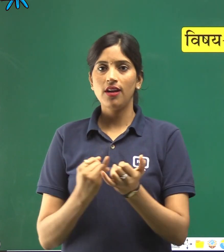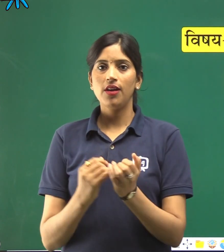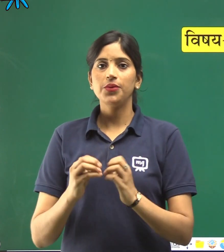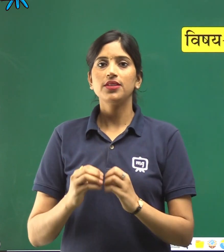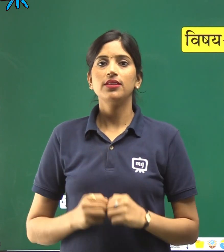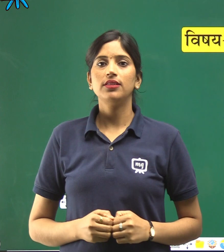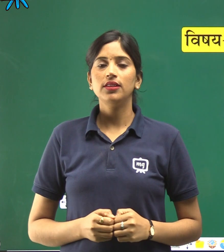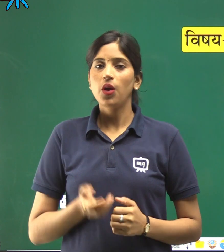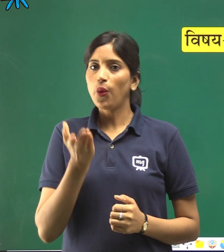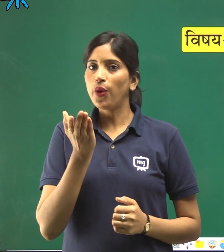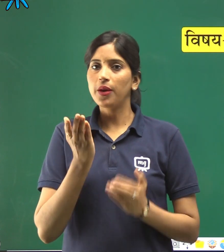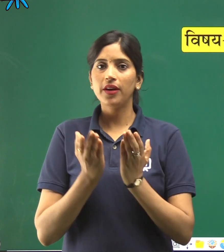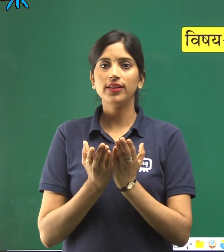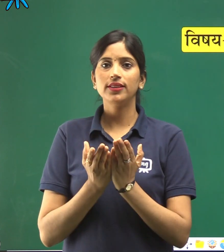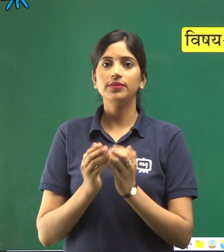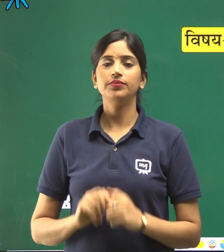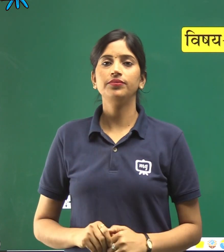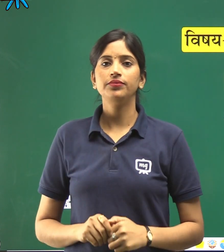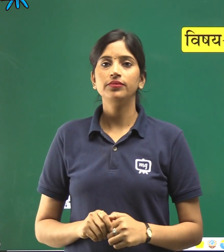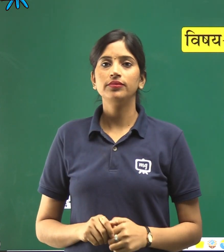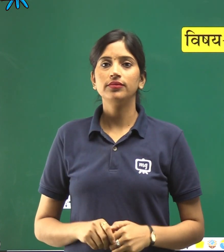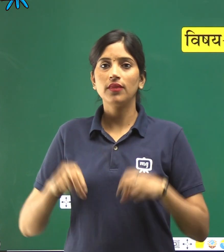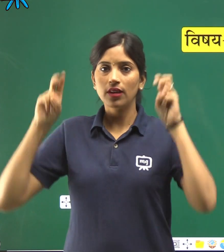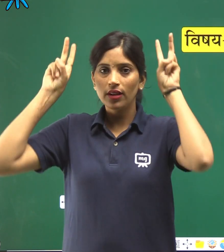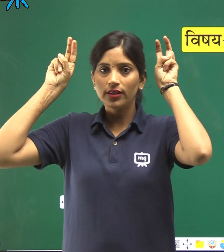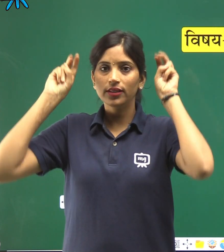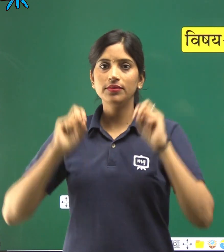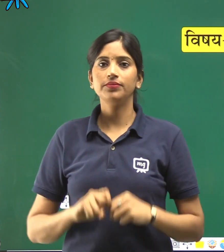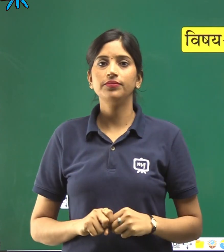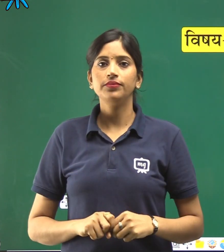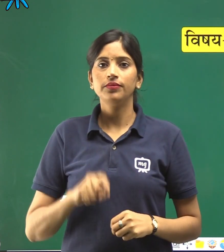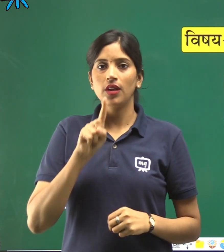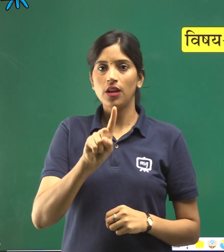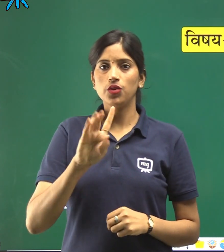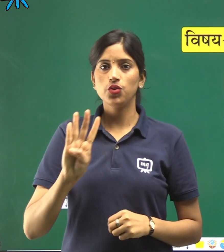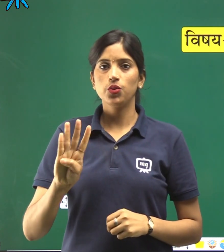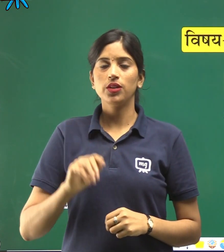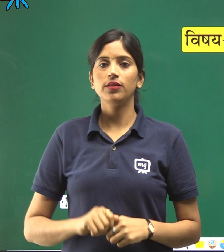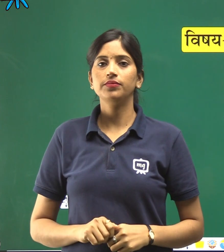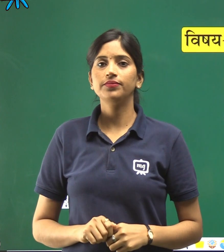विषय पर्यावरण अध्ययन, अध्याय 14